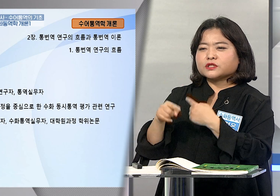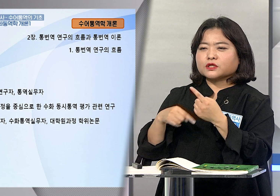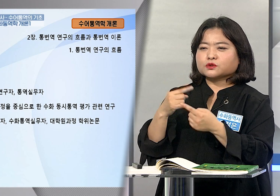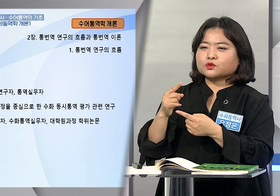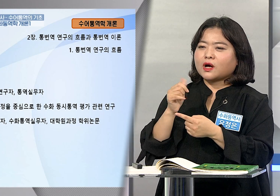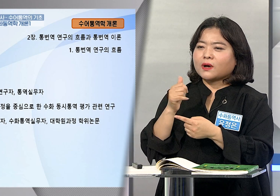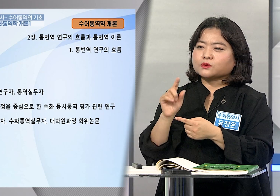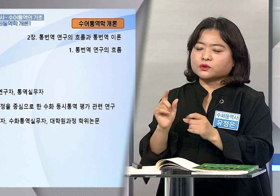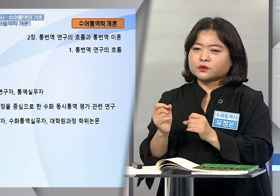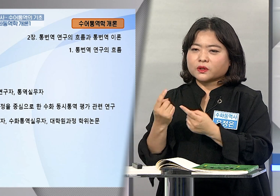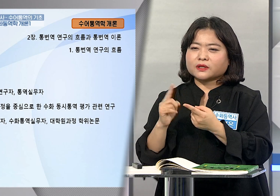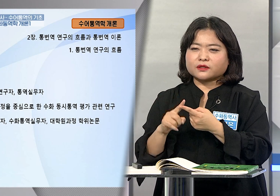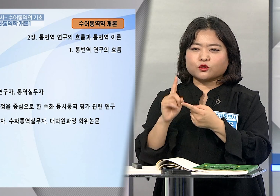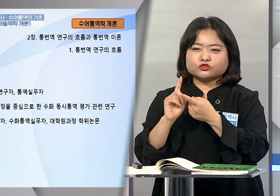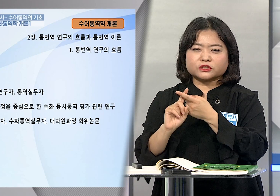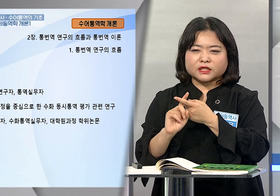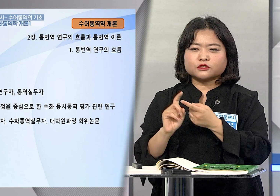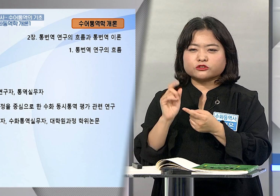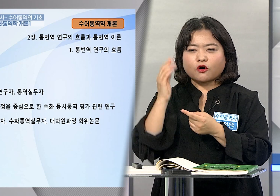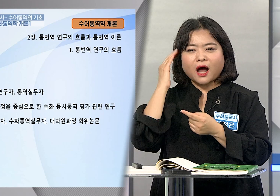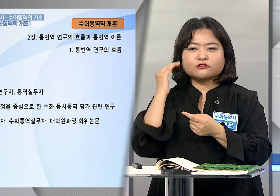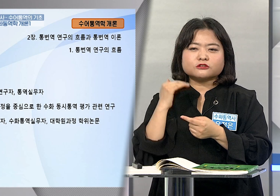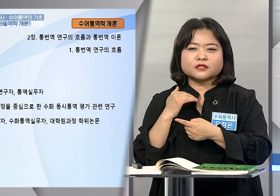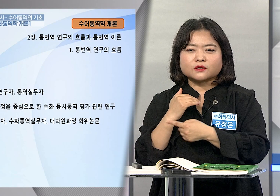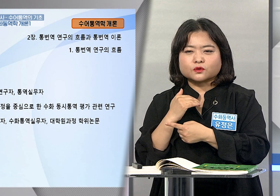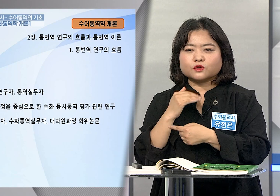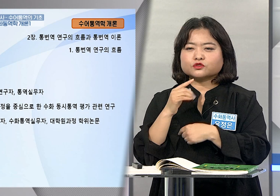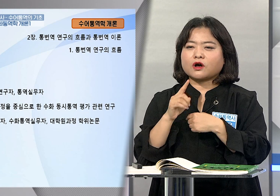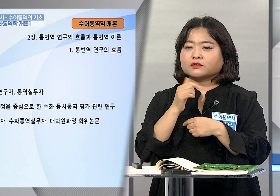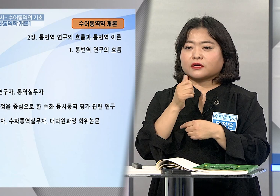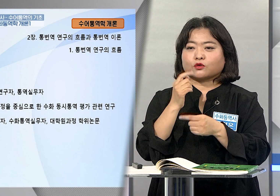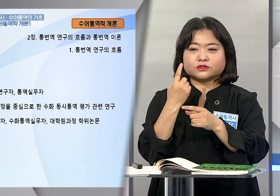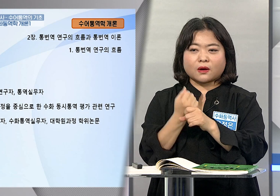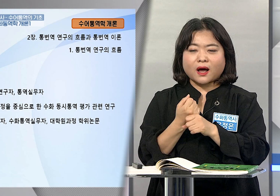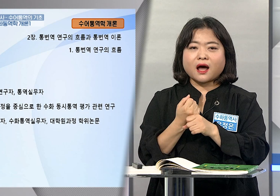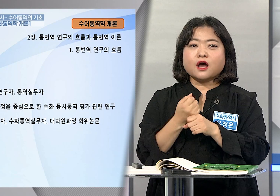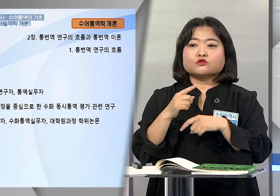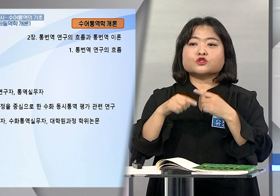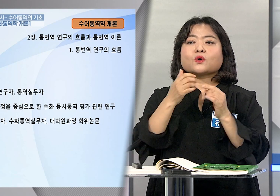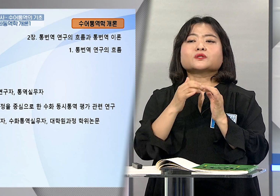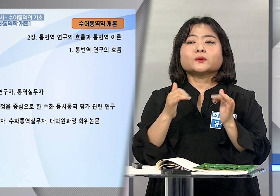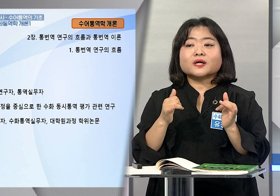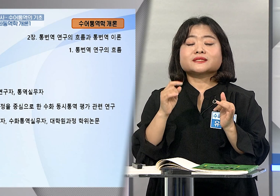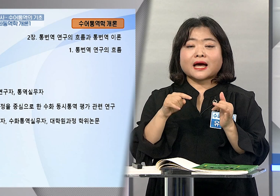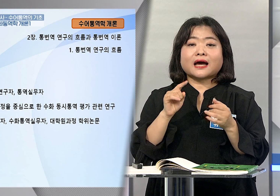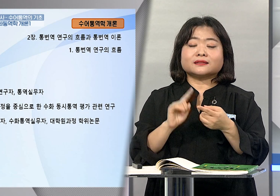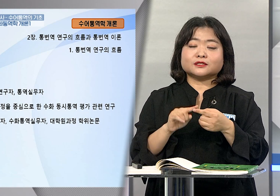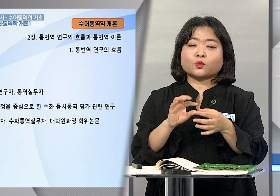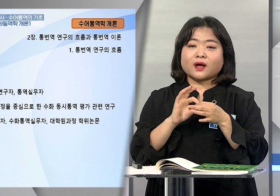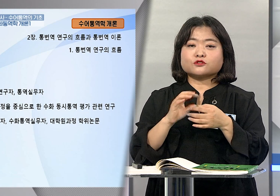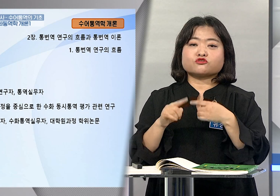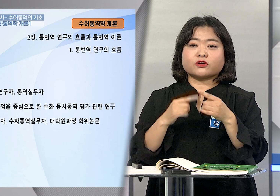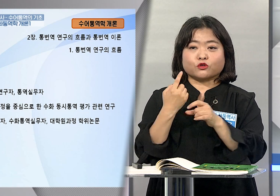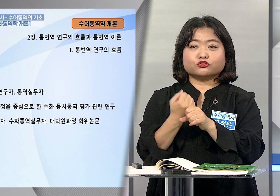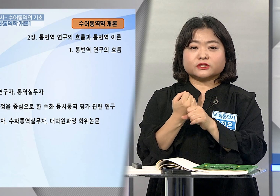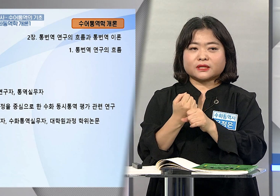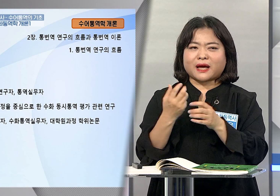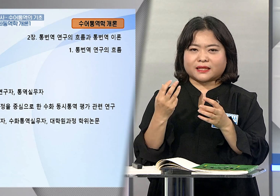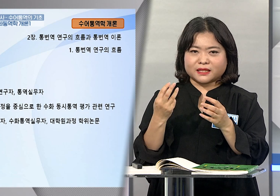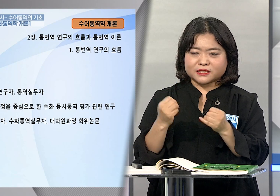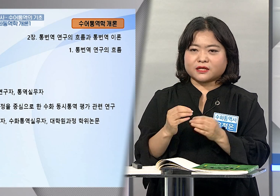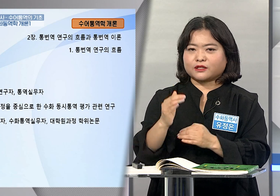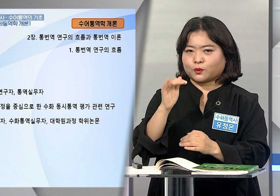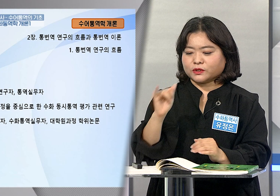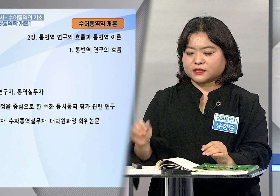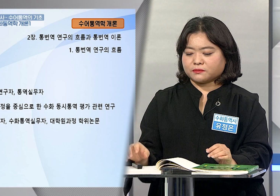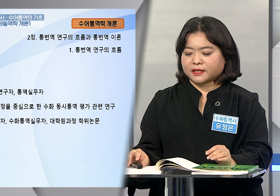일본에서도 이제 수화와 동시통역에 대한 연구들이 있고요. 한국에서도 수화 언어학 연구자와 우리 수화 통역사를 통한 수화 연구들이